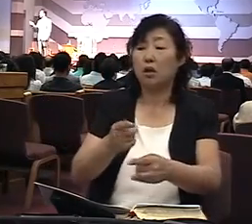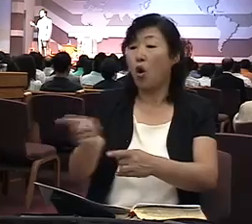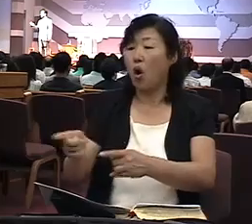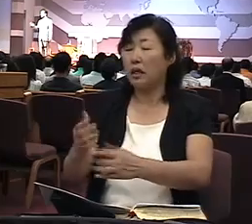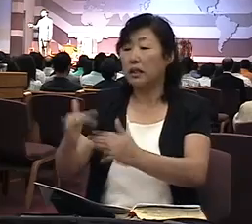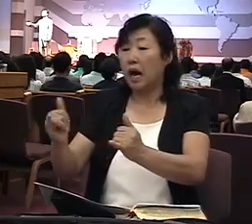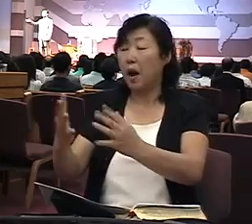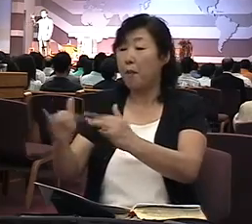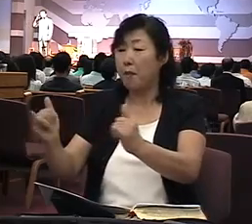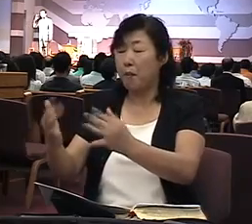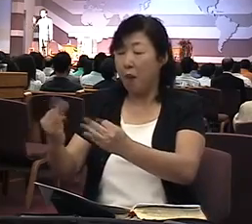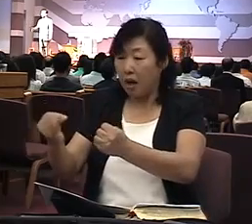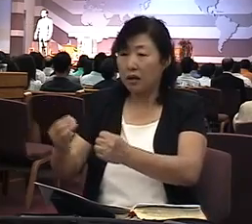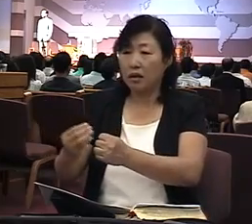떠는 자들은 집으로 돌아가도 된다.